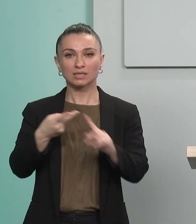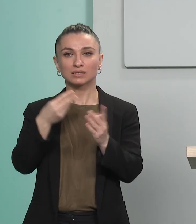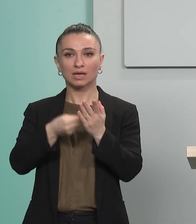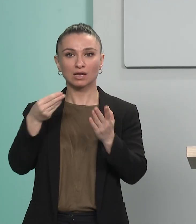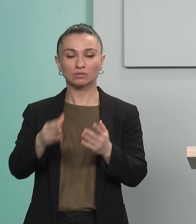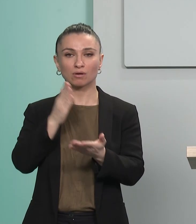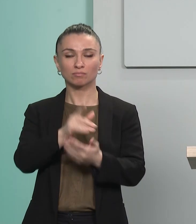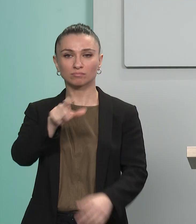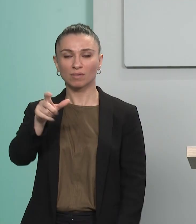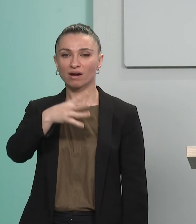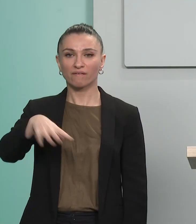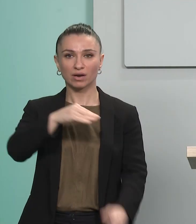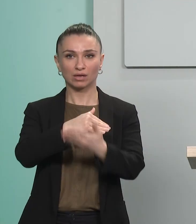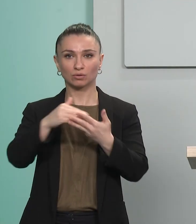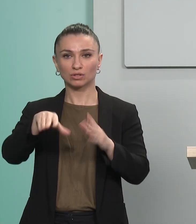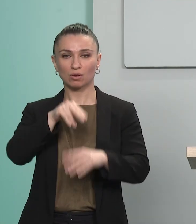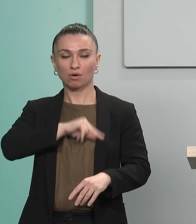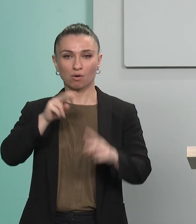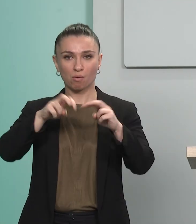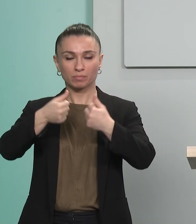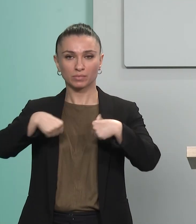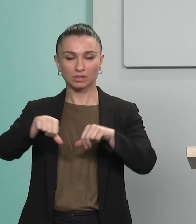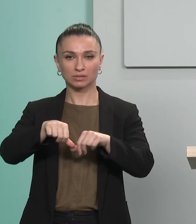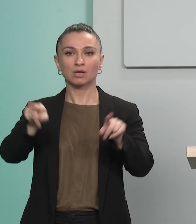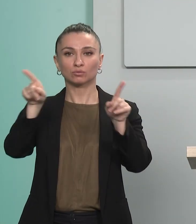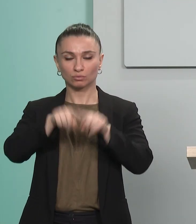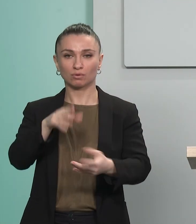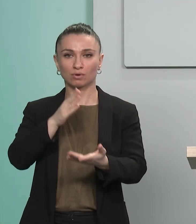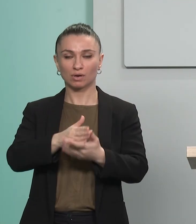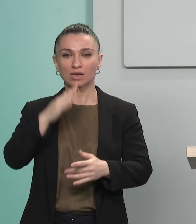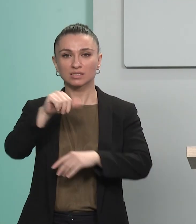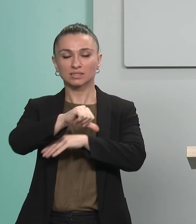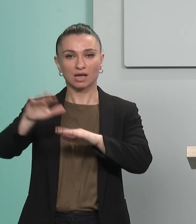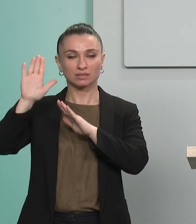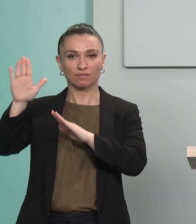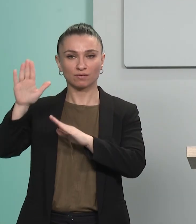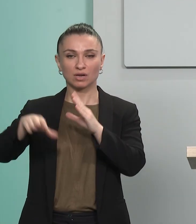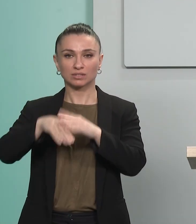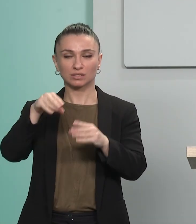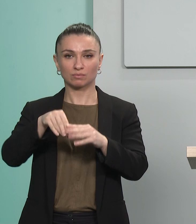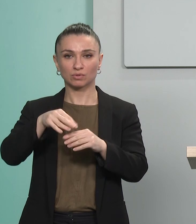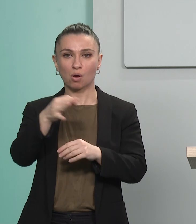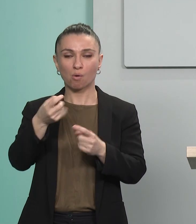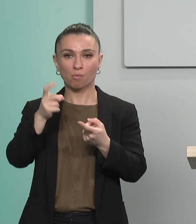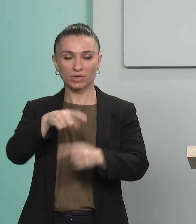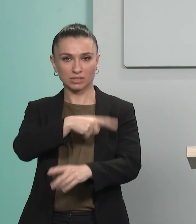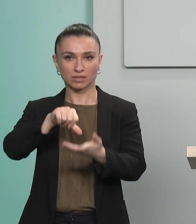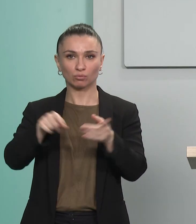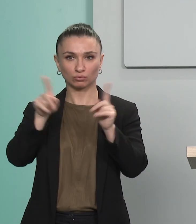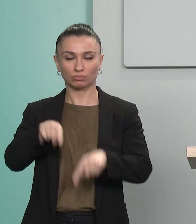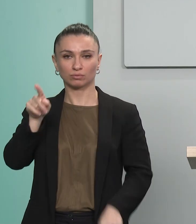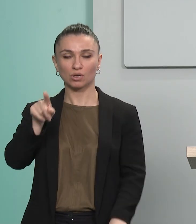ზეწოლის ქვეშ არიან ყველა დონის საარჩევნო კომისიების, მათ შორის საზღვარგარეთის საარჩევნო უბნის